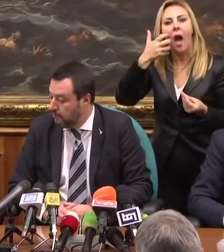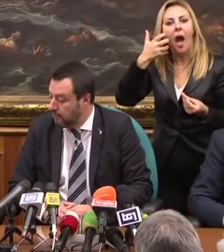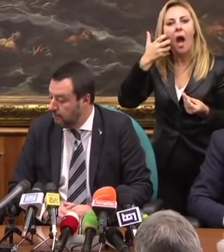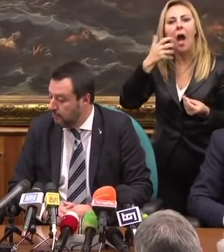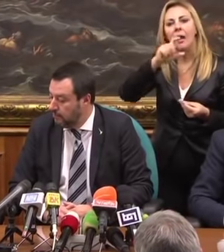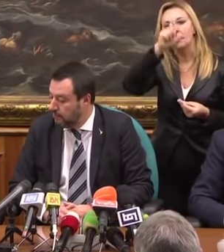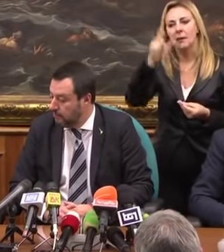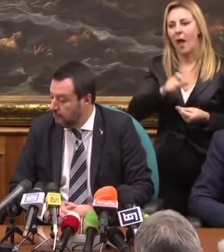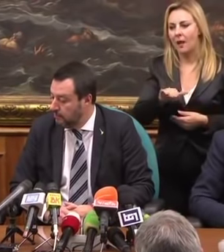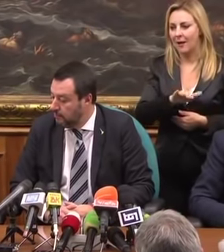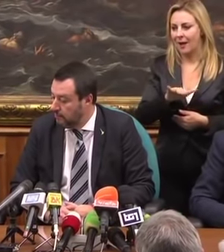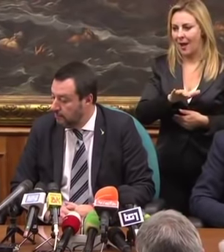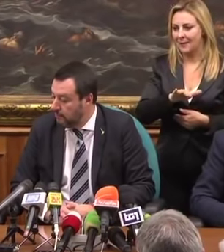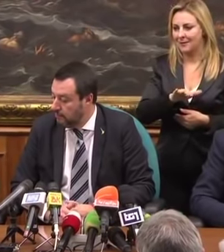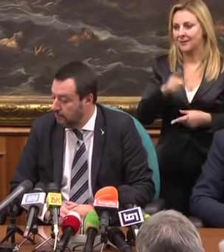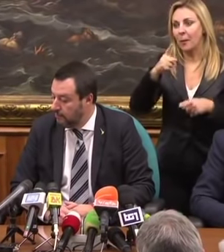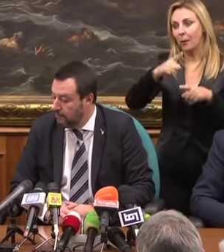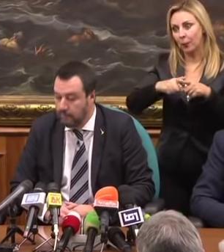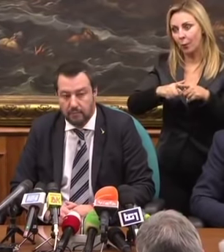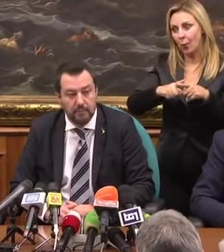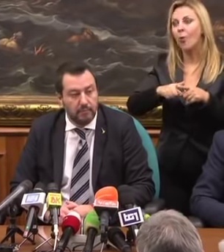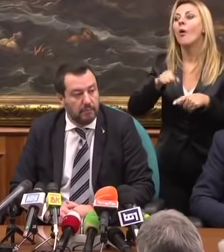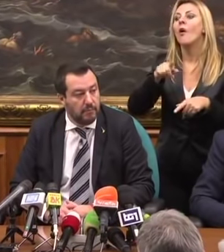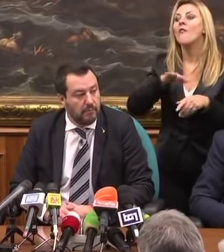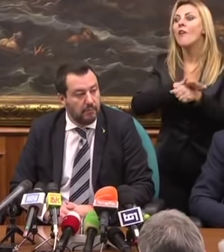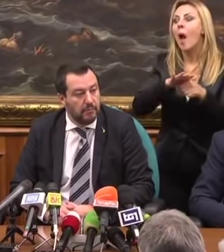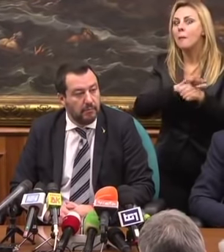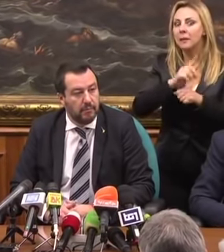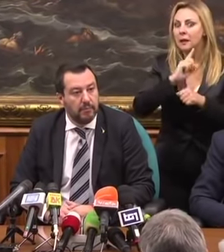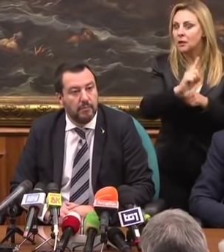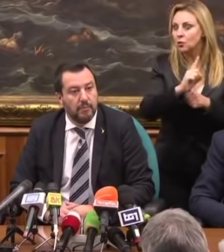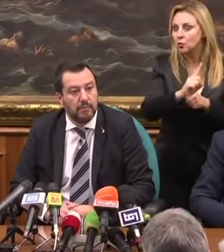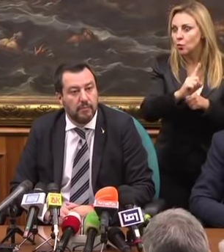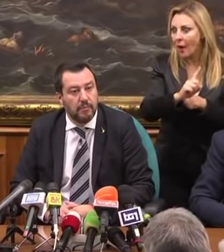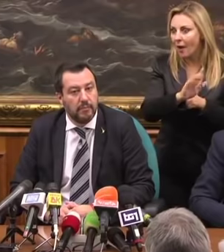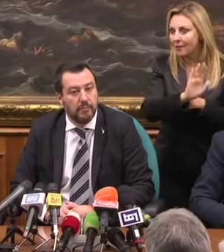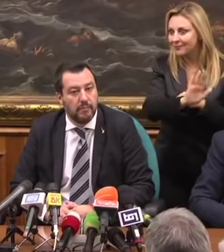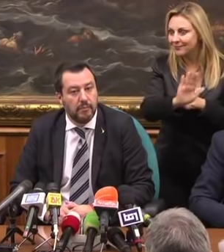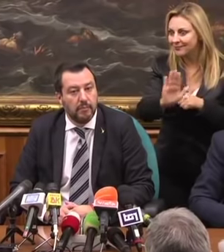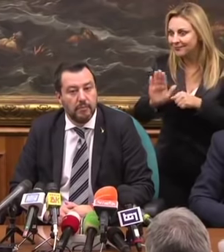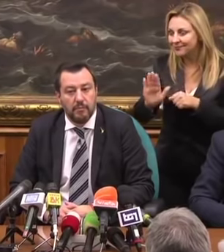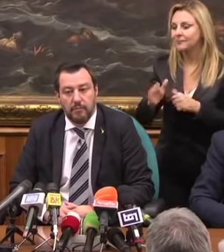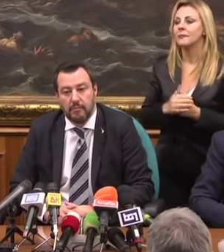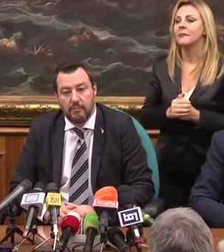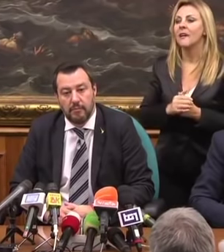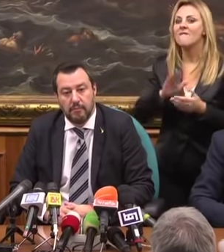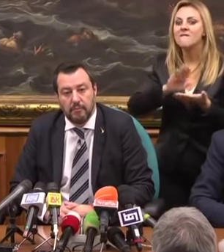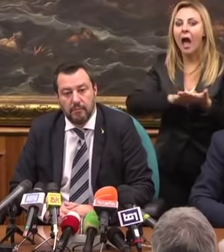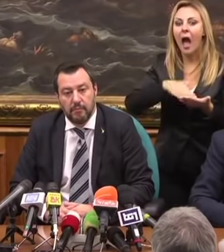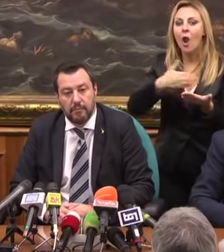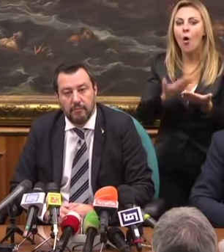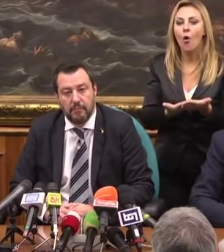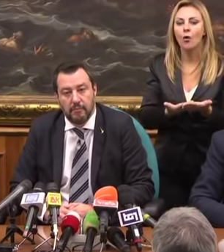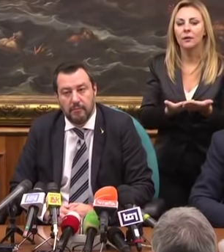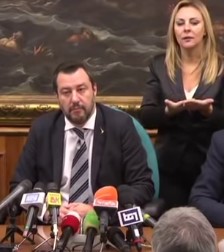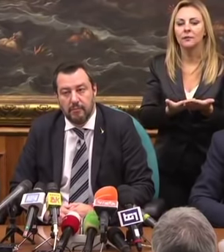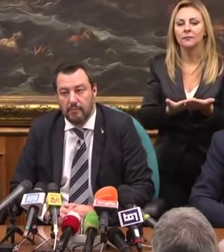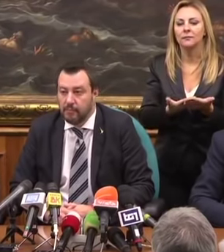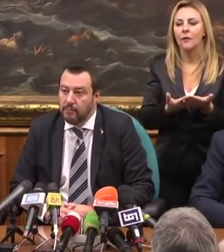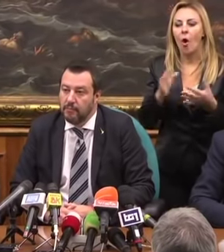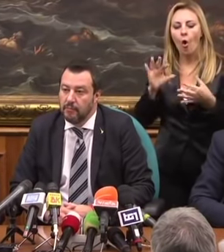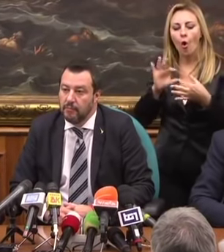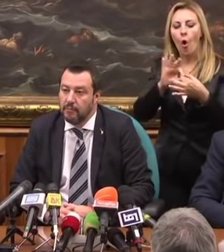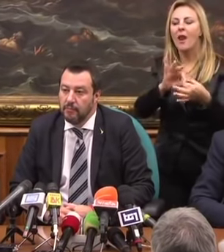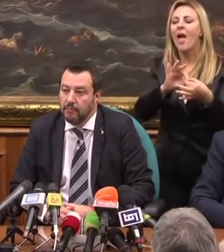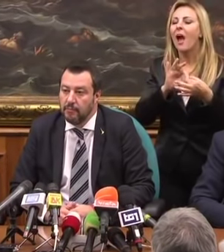ragazzi. Di conseguenza le loro famiglie sono molto esteso anche da questo punto di vista a largo spettro, perché i valori legati